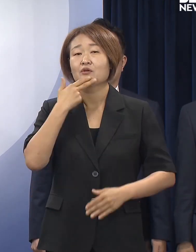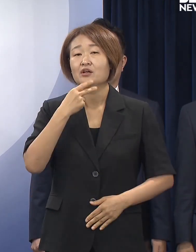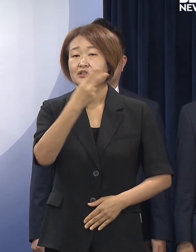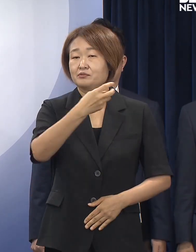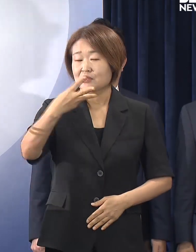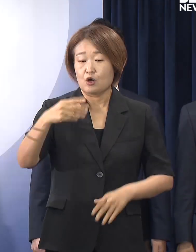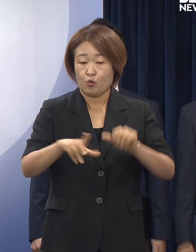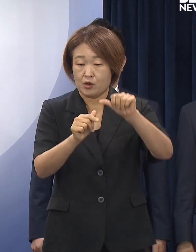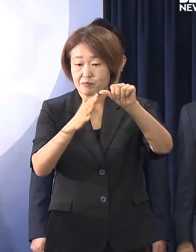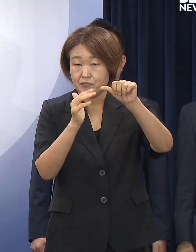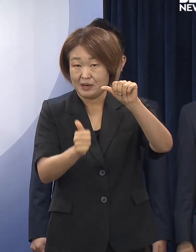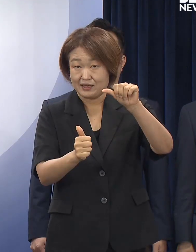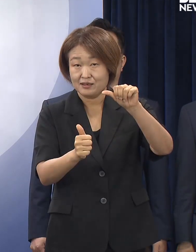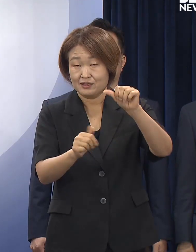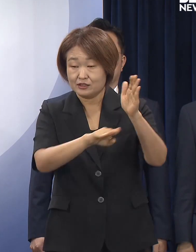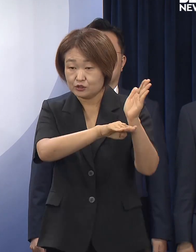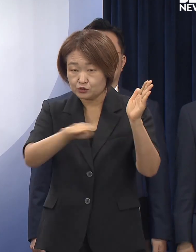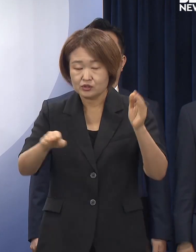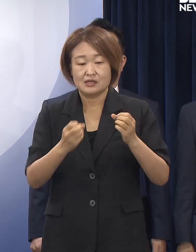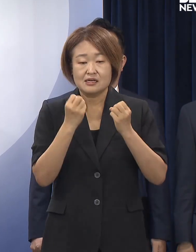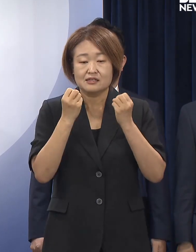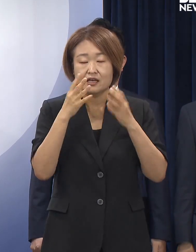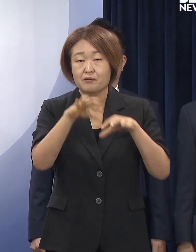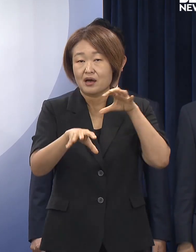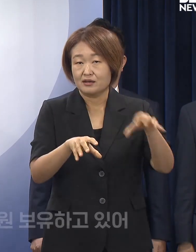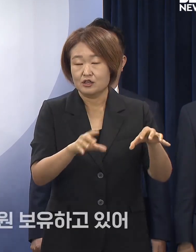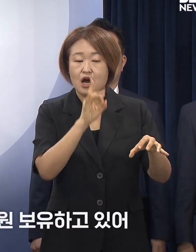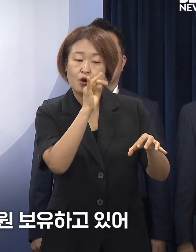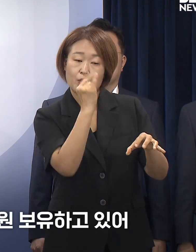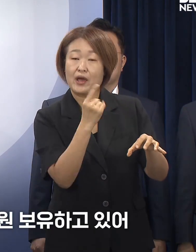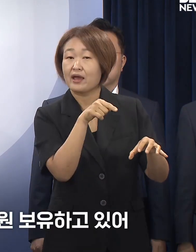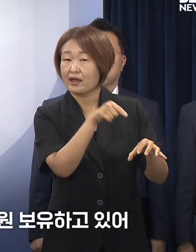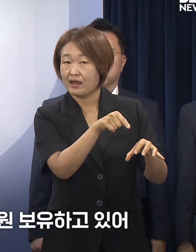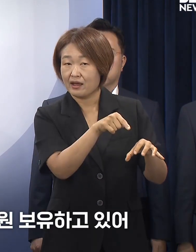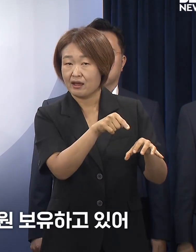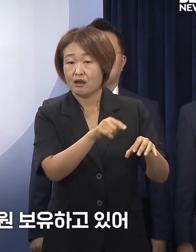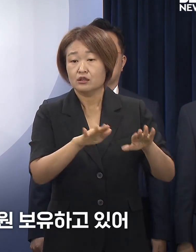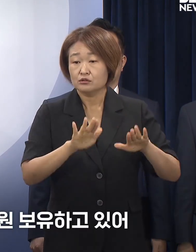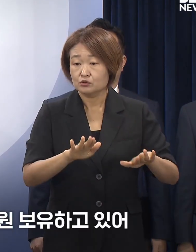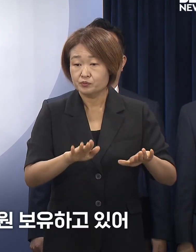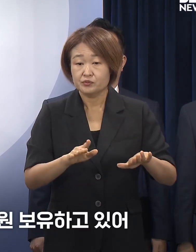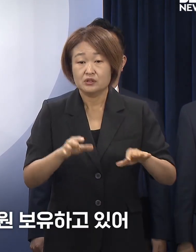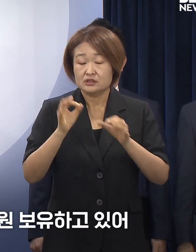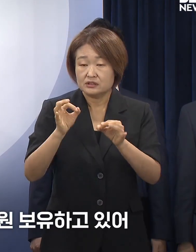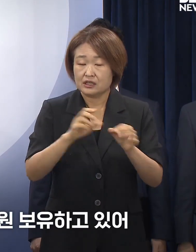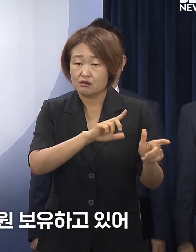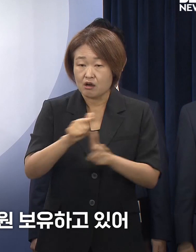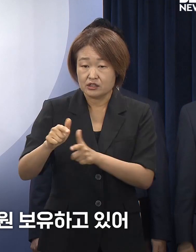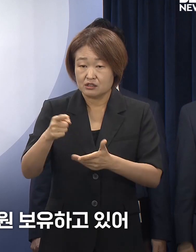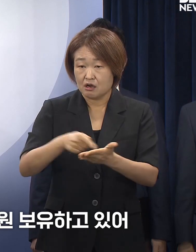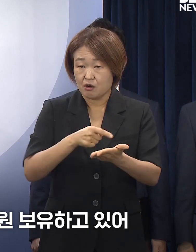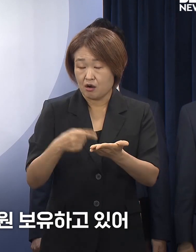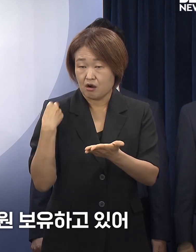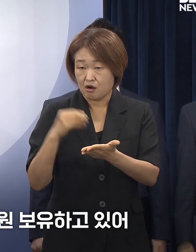2023년 5월 말 기준 새마을금고 중앙회는 상환준비금 등 총